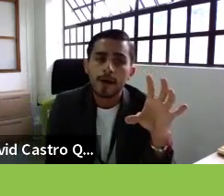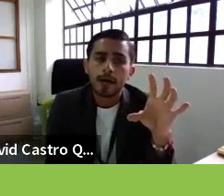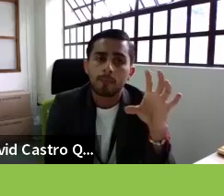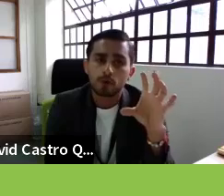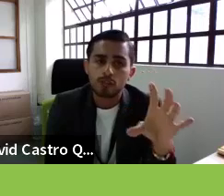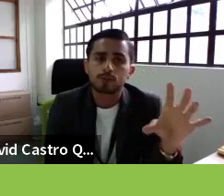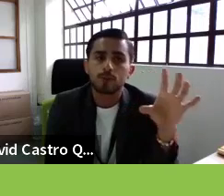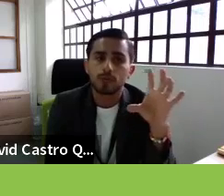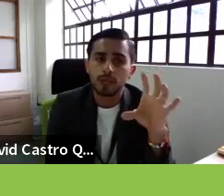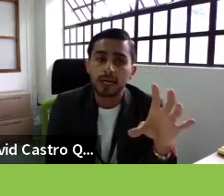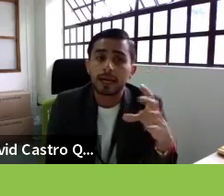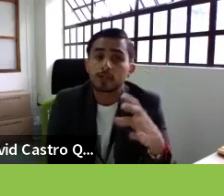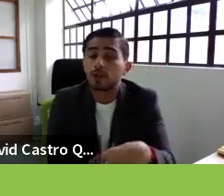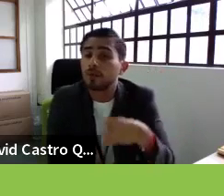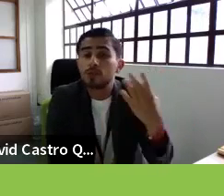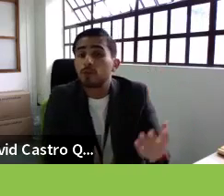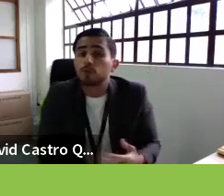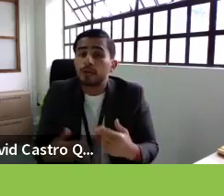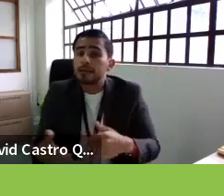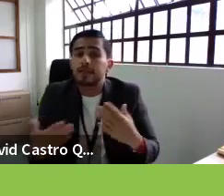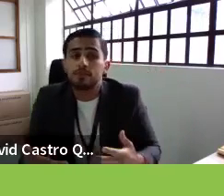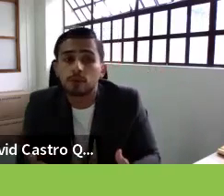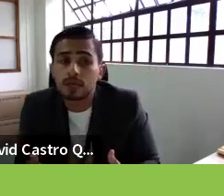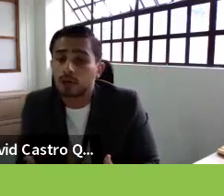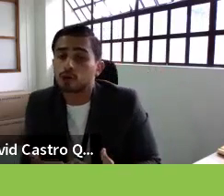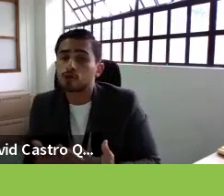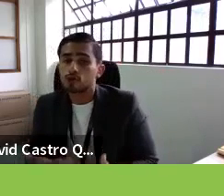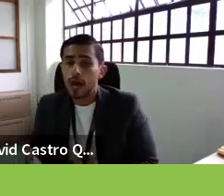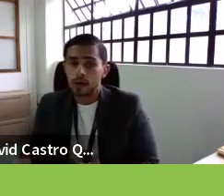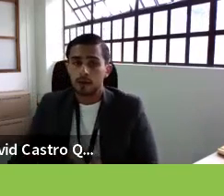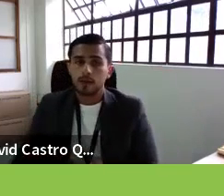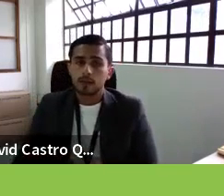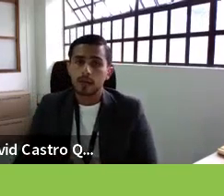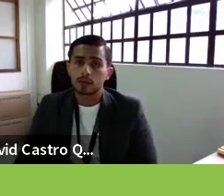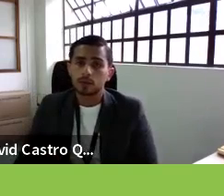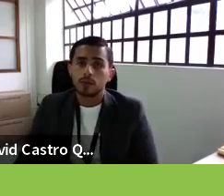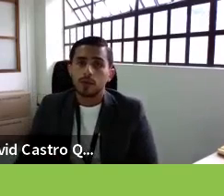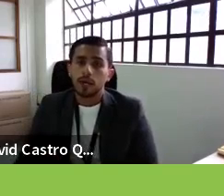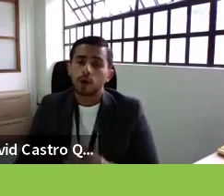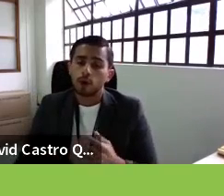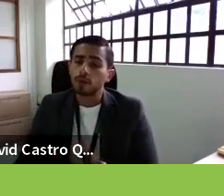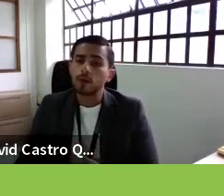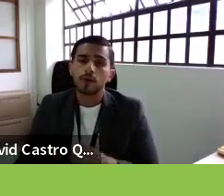en procesos productividad creación de nuevas oportunidades crecimiento desarrollo social cierto económico